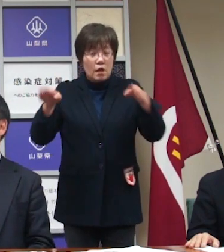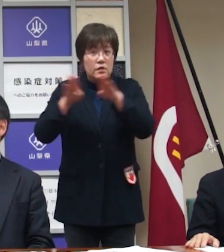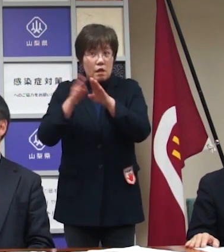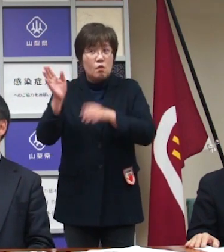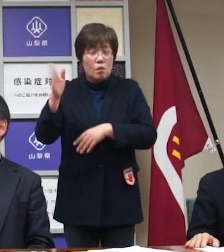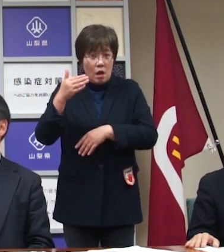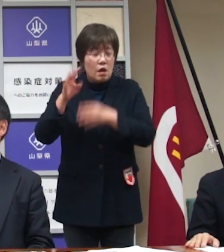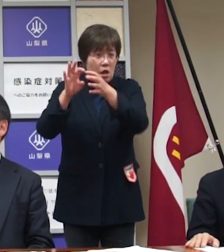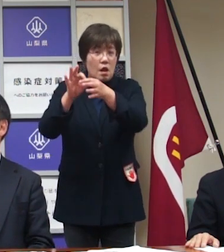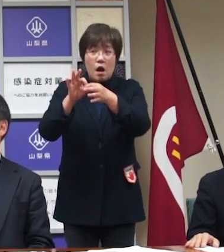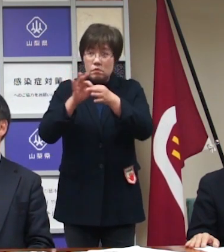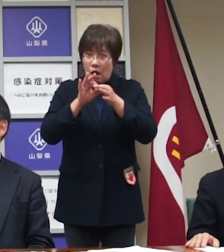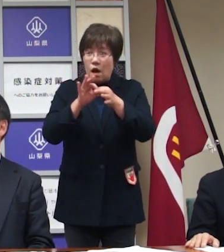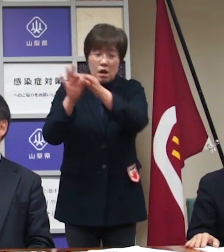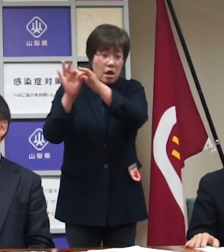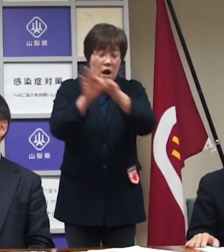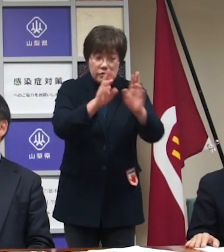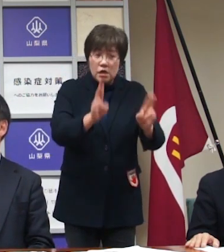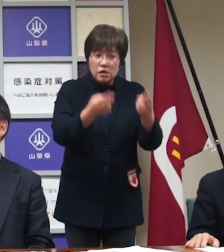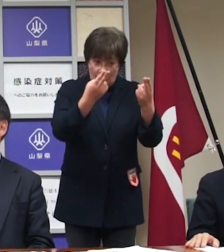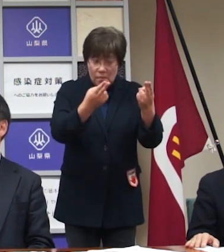って、